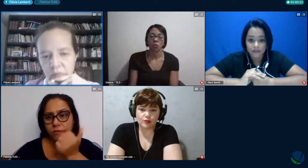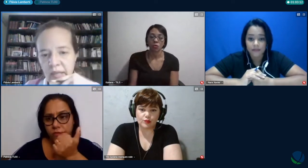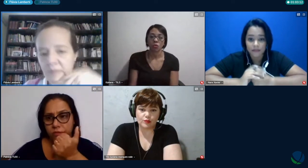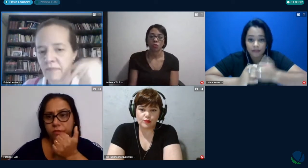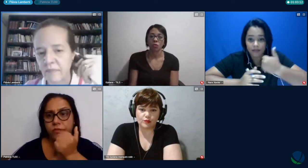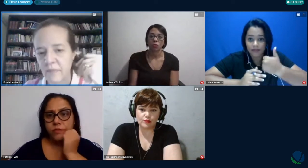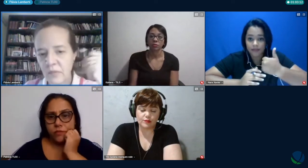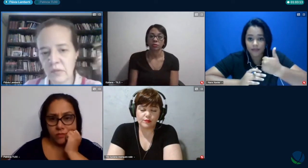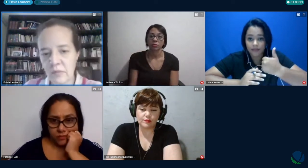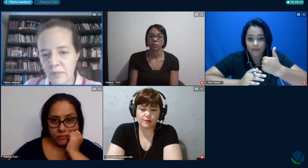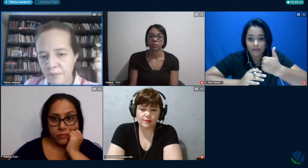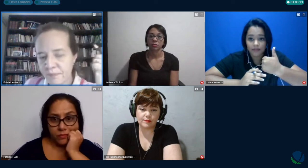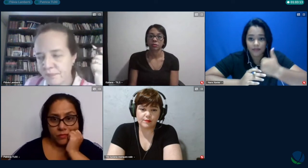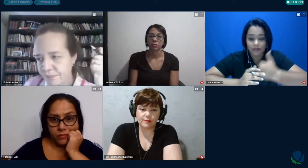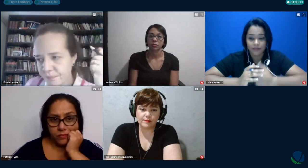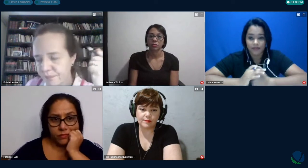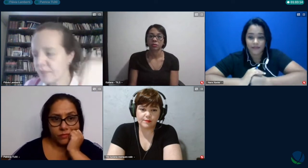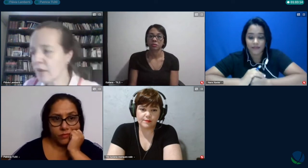Uhum. Tá?